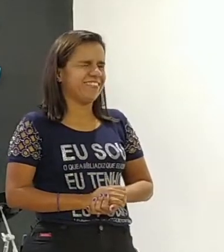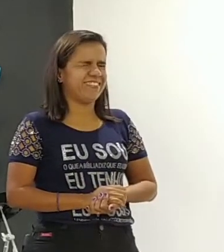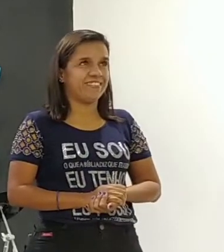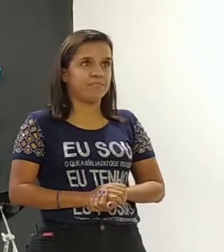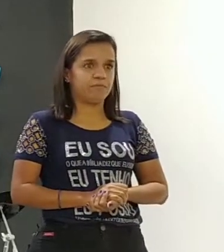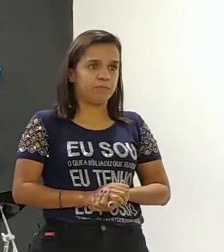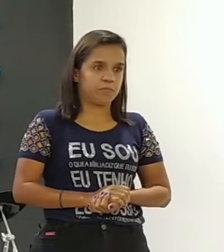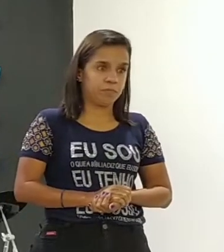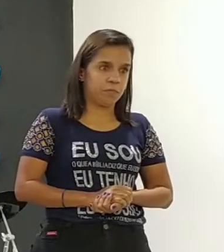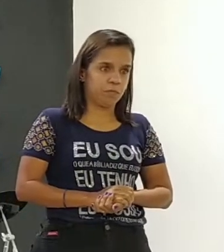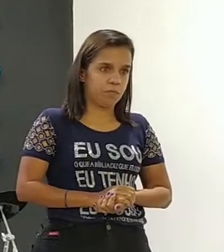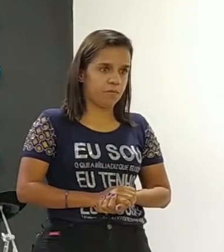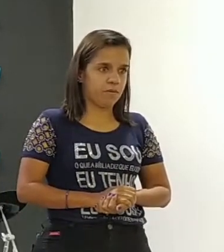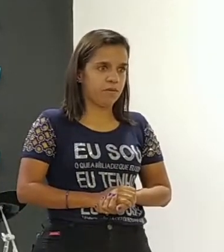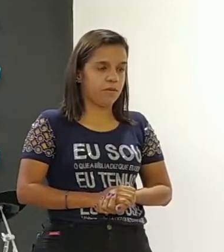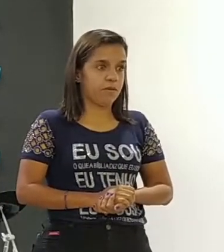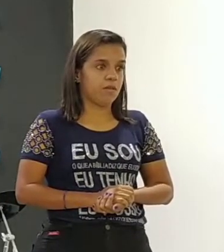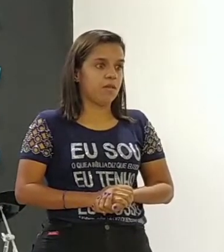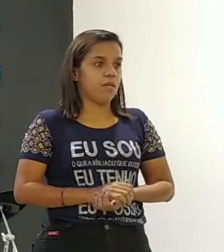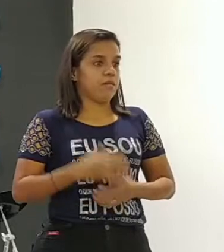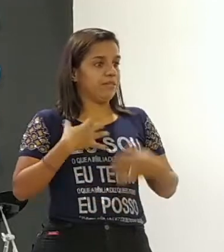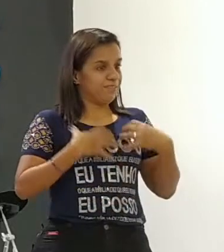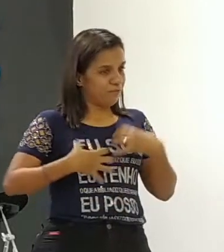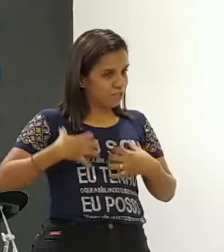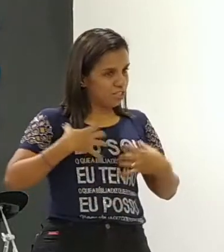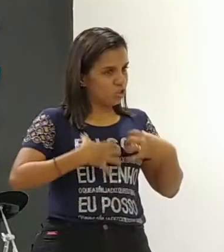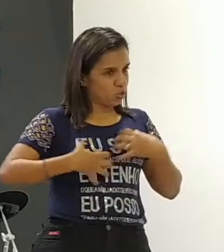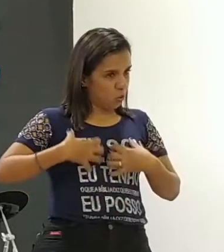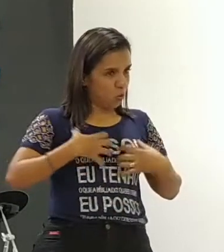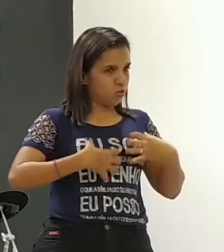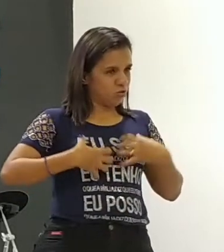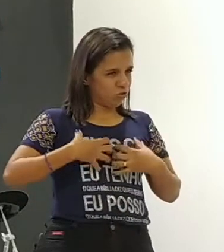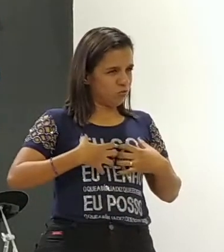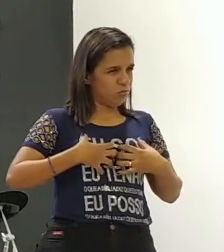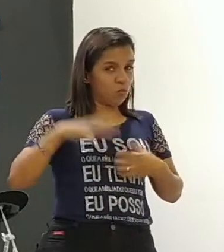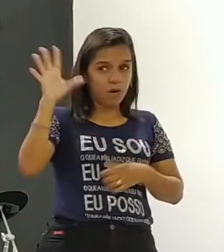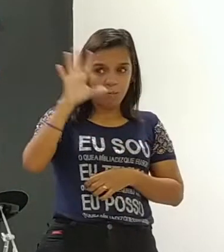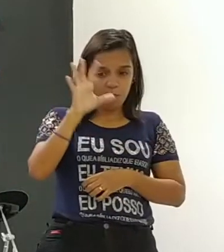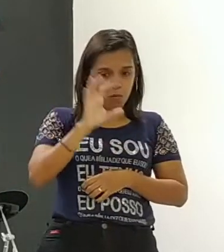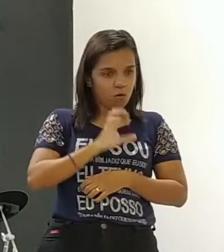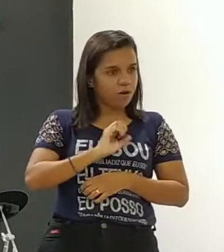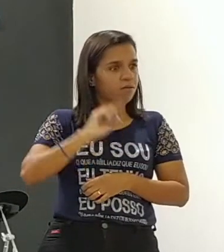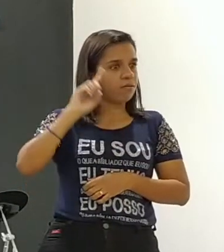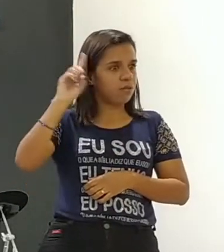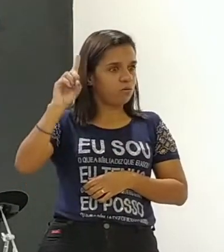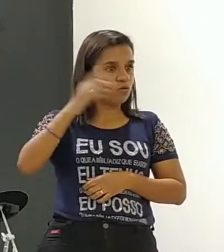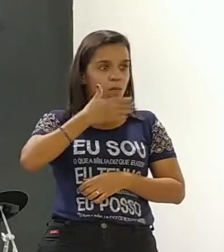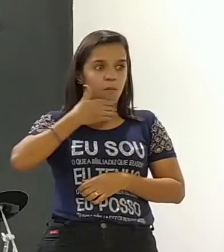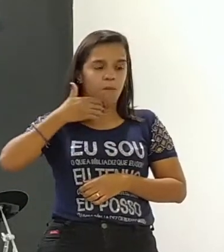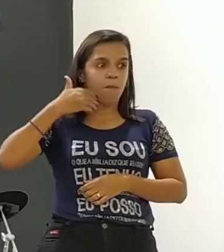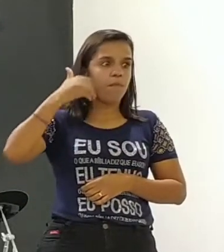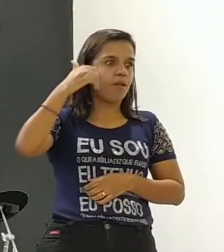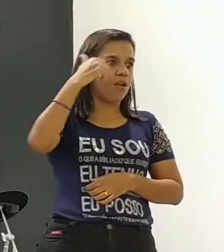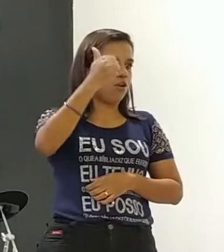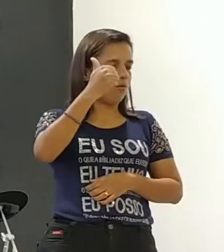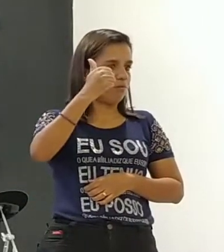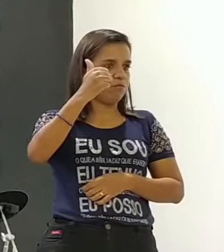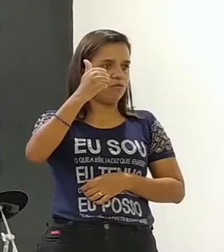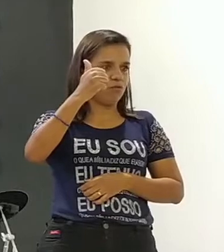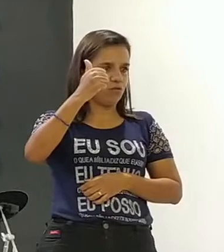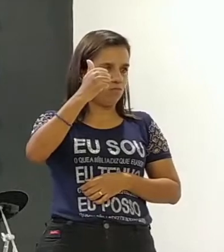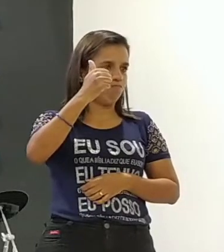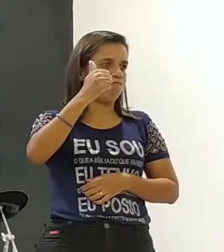Se a gente está passando por essas aflições por amor do nome dele, o melhor de Deus está sobre vir pela nossa